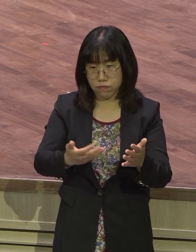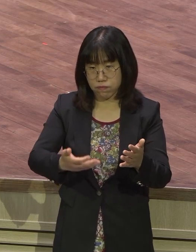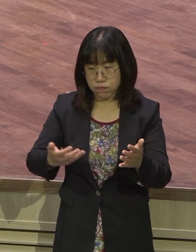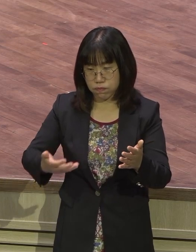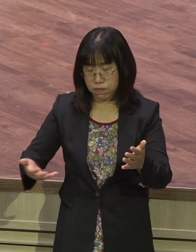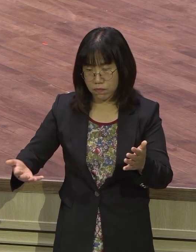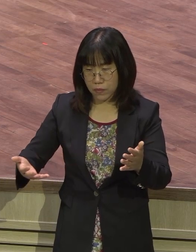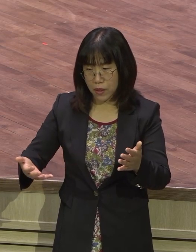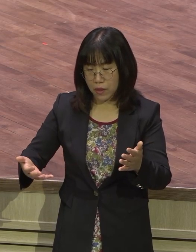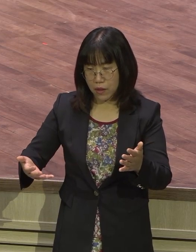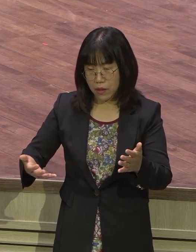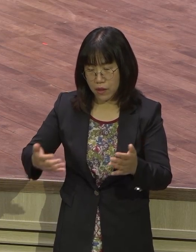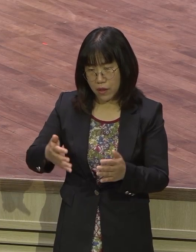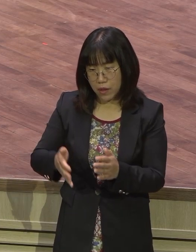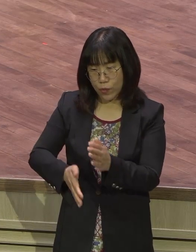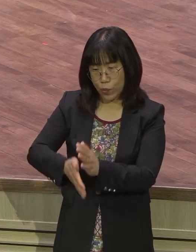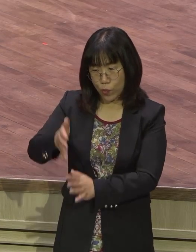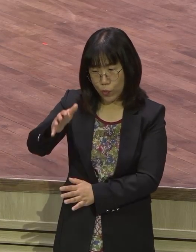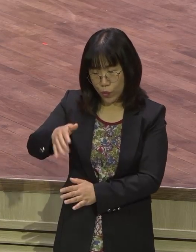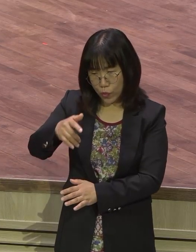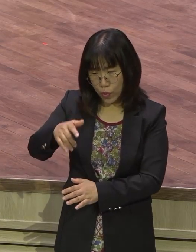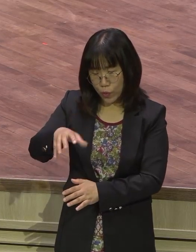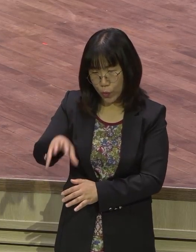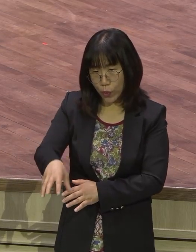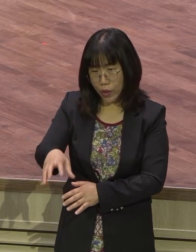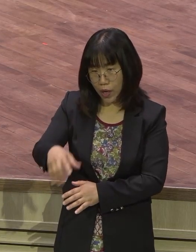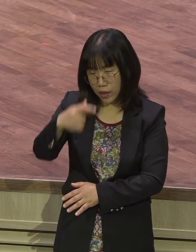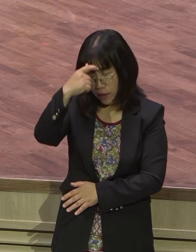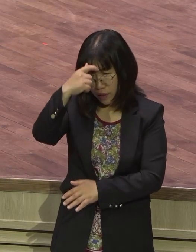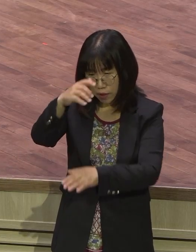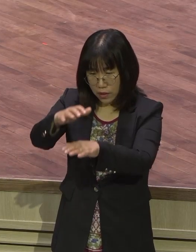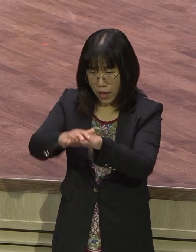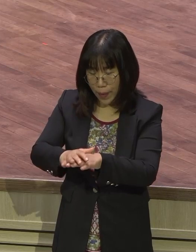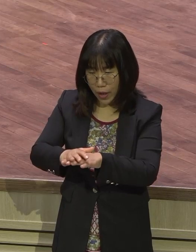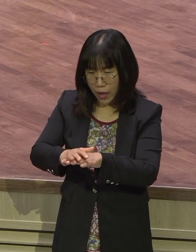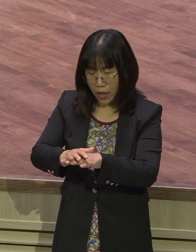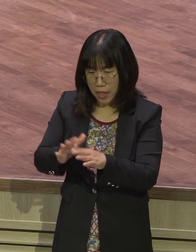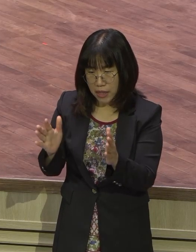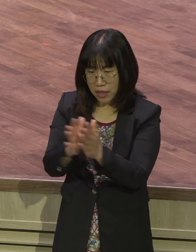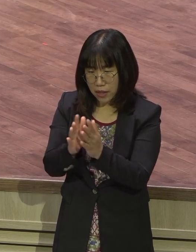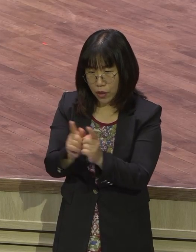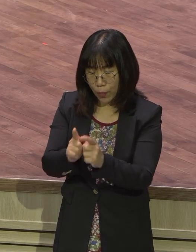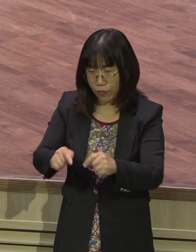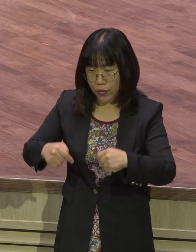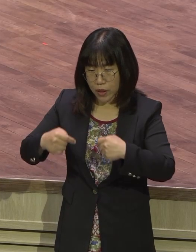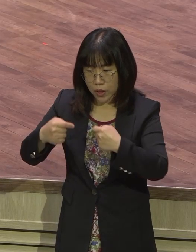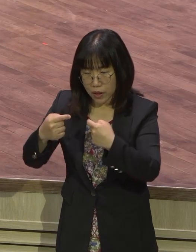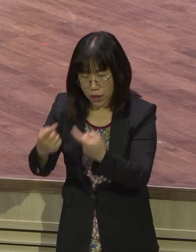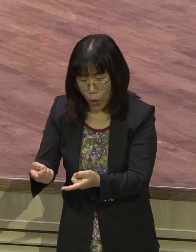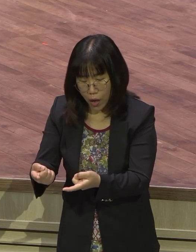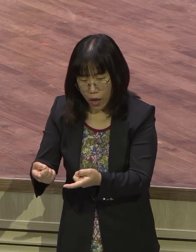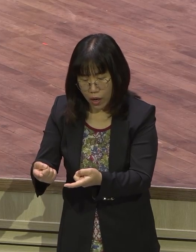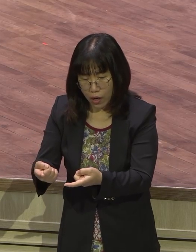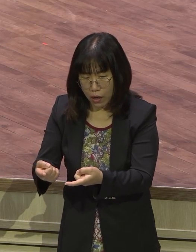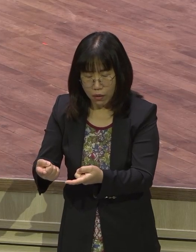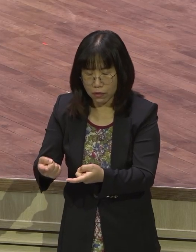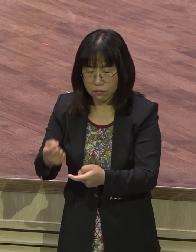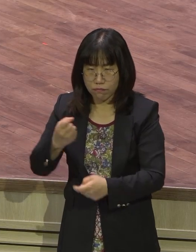예배 에 대한 생각이 없어지는 분들이 있다라는 소식을 제가 들었어